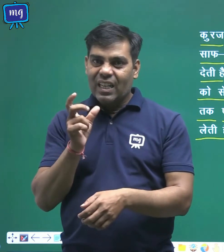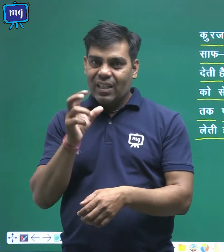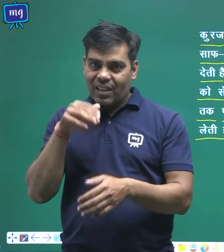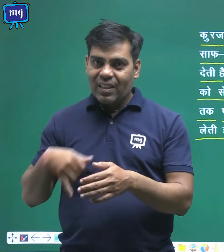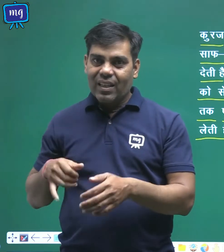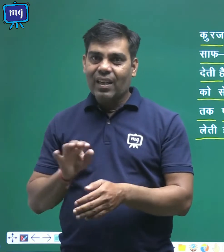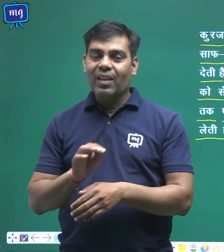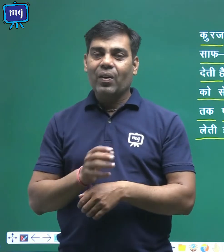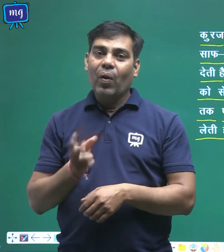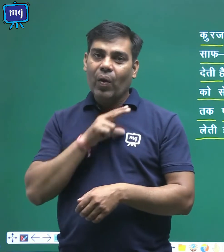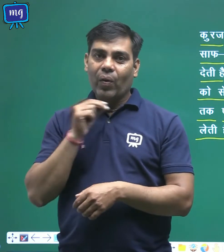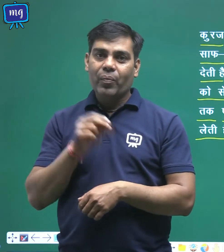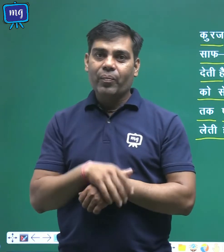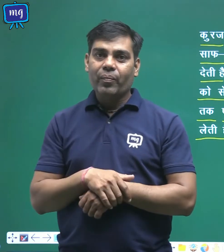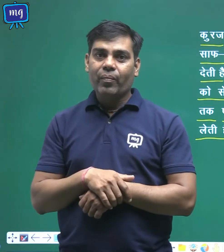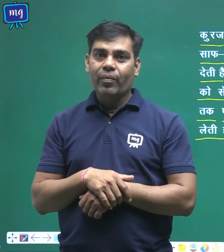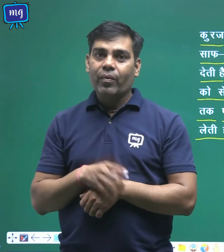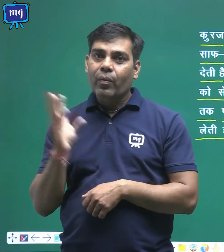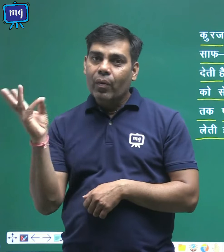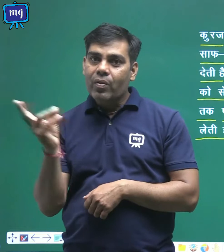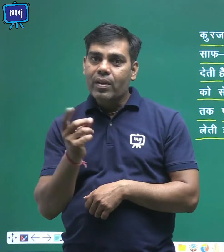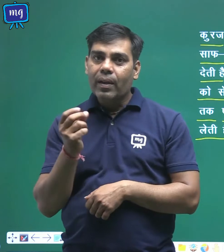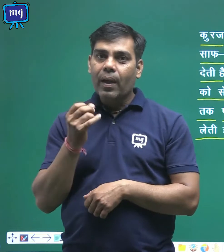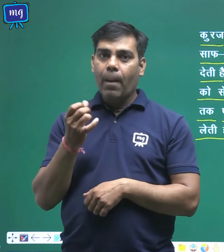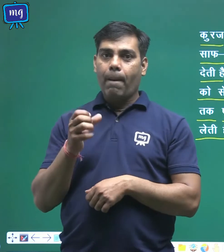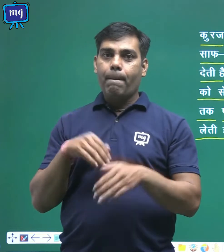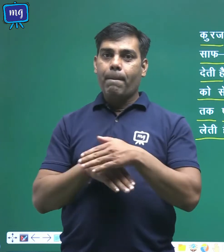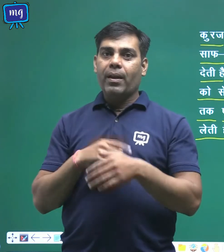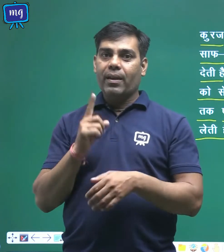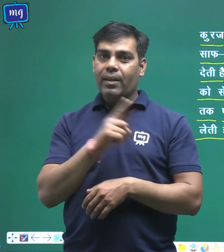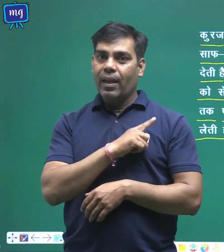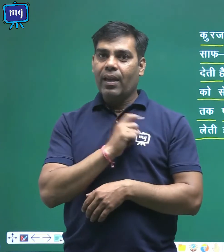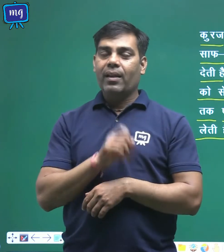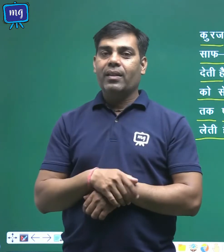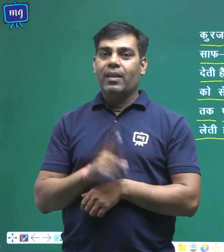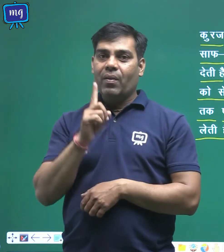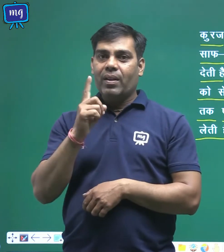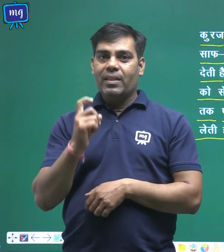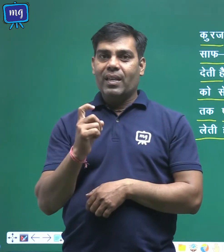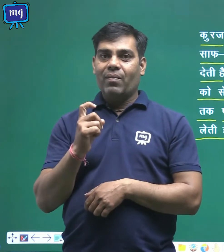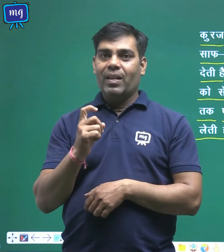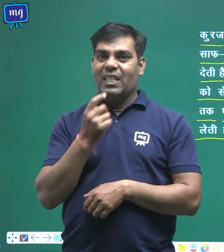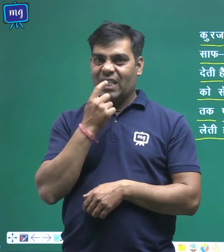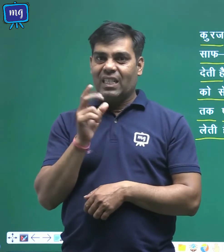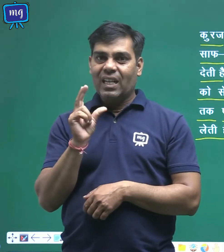और संख्या में यह 17 अंडे हैं।